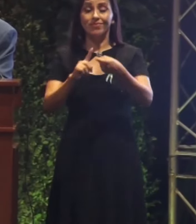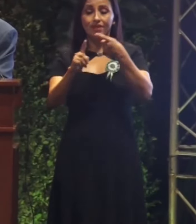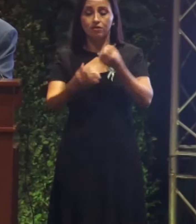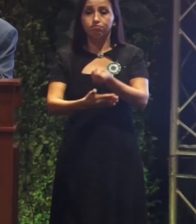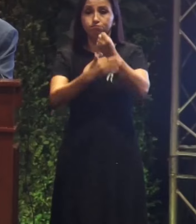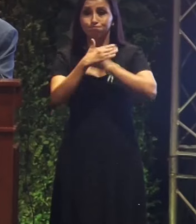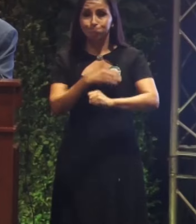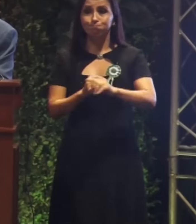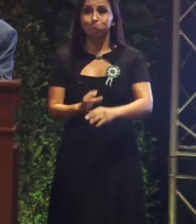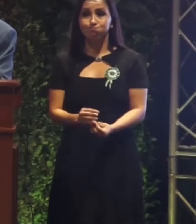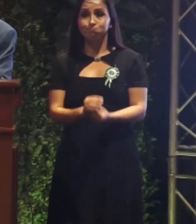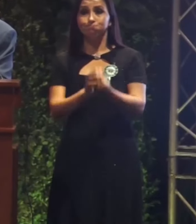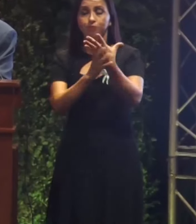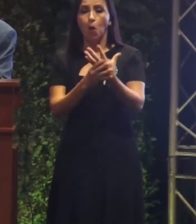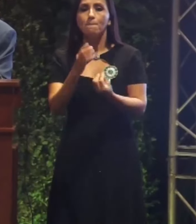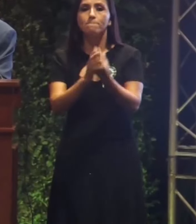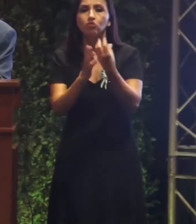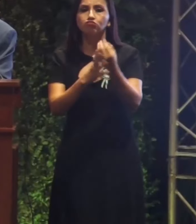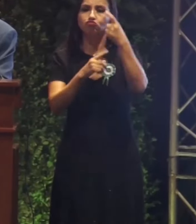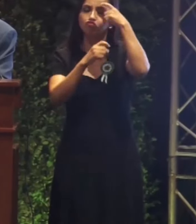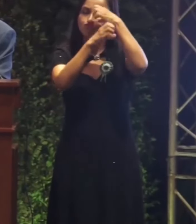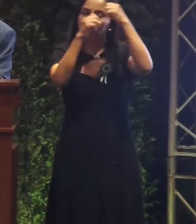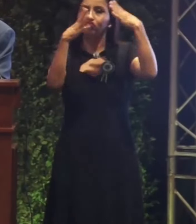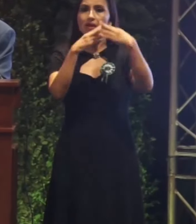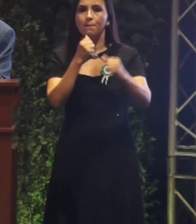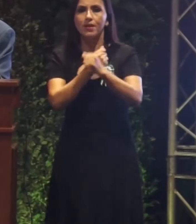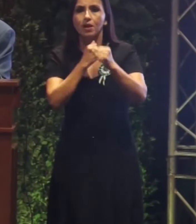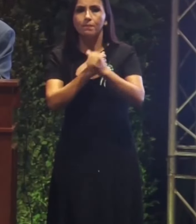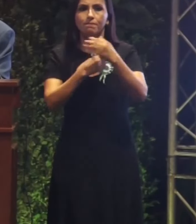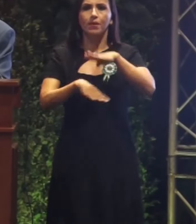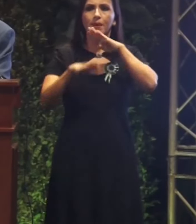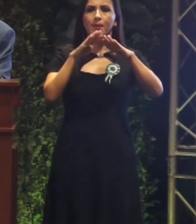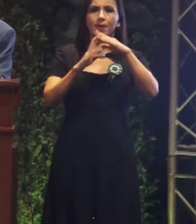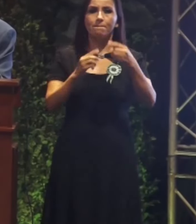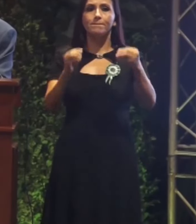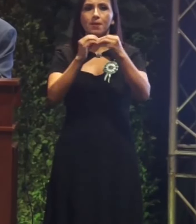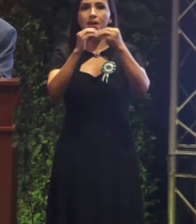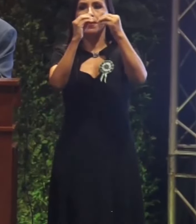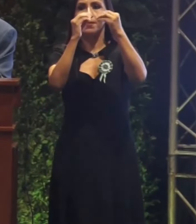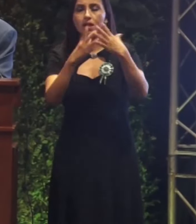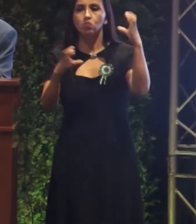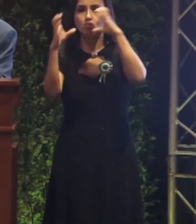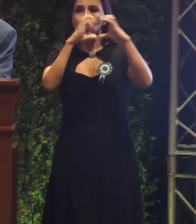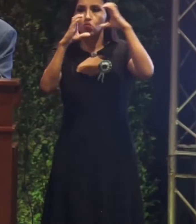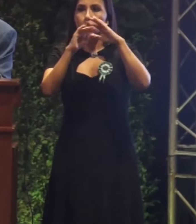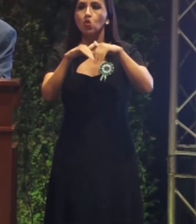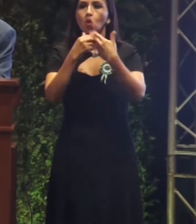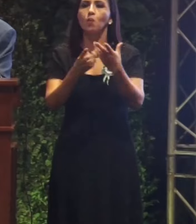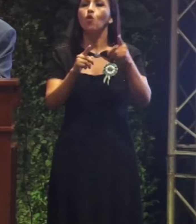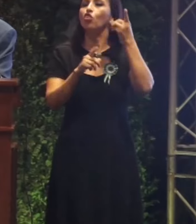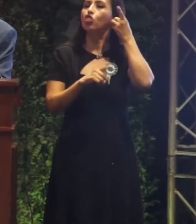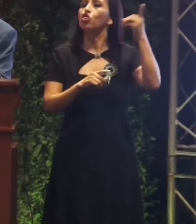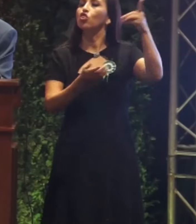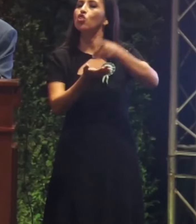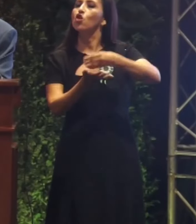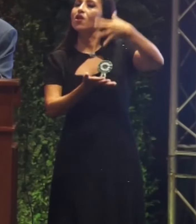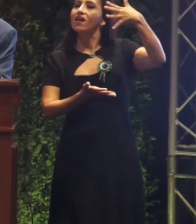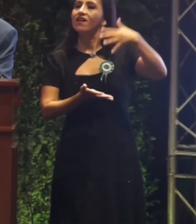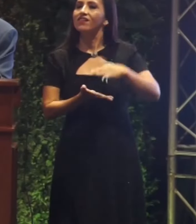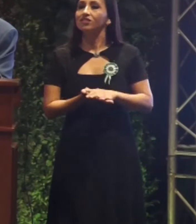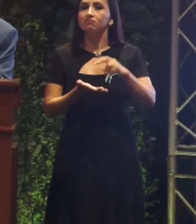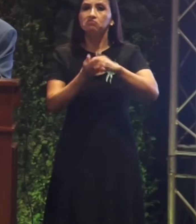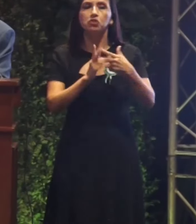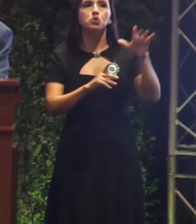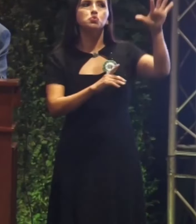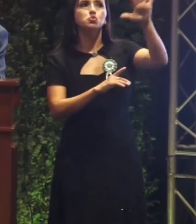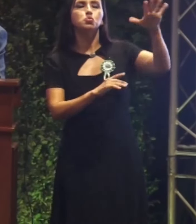crecimos, produciendo, soñando y arriesgándonos hasta más de la cuenta, buscando nuestro dorado, y que